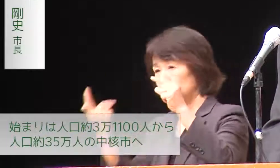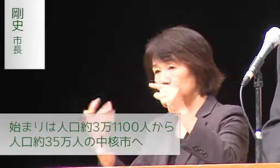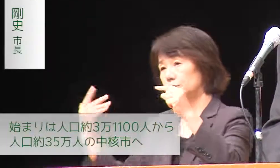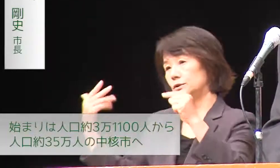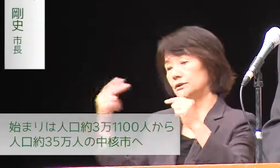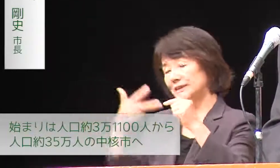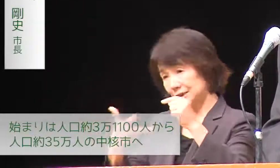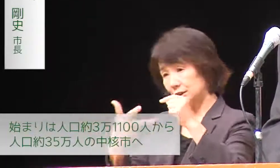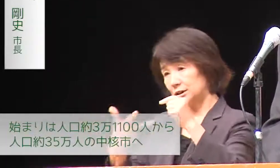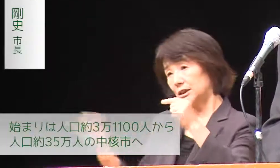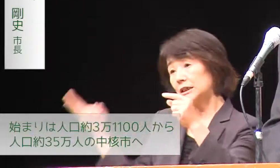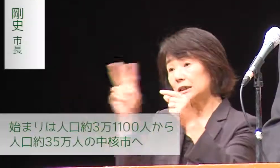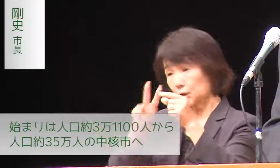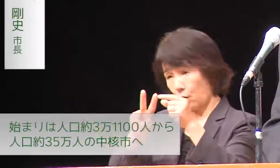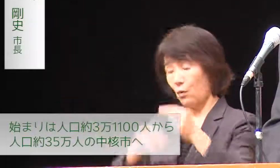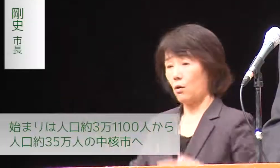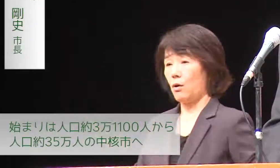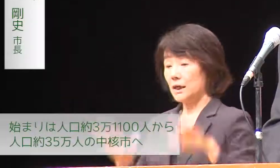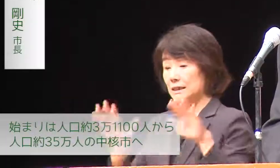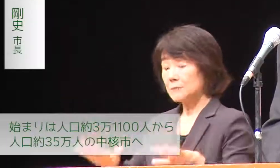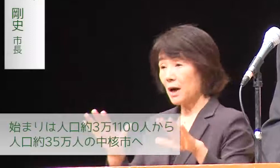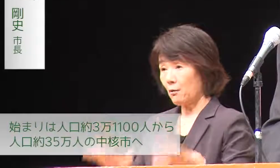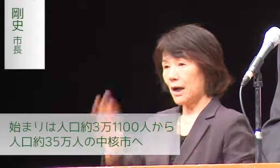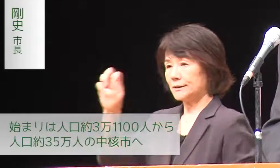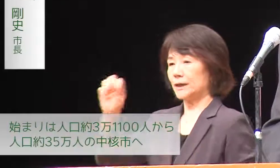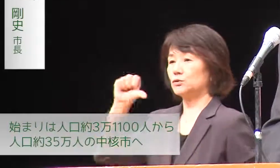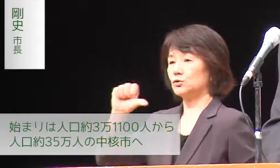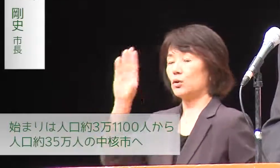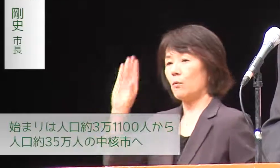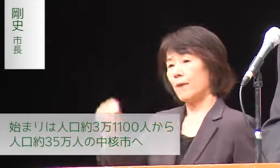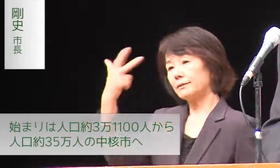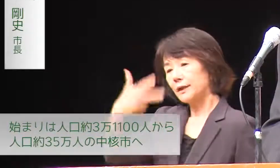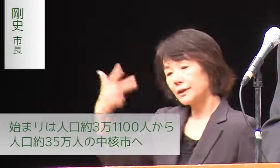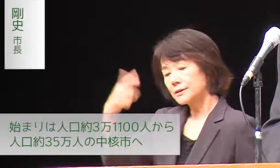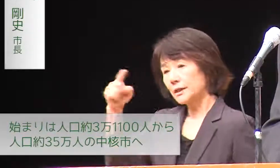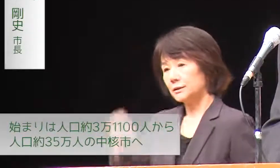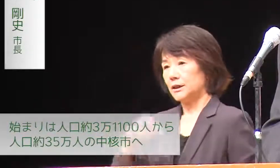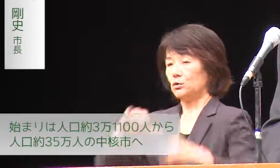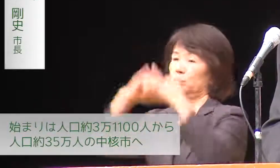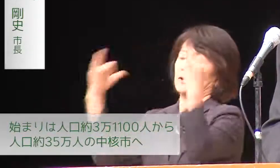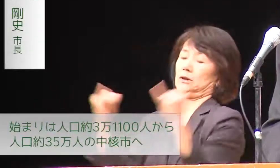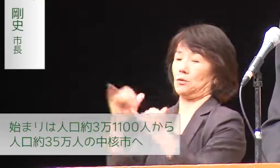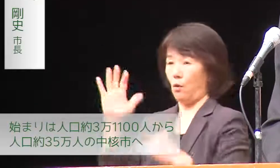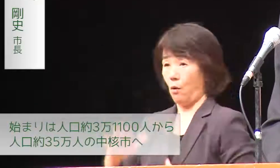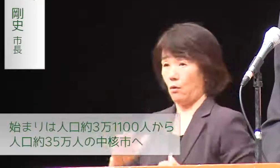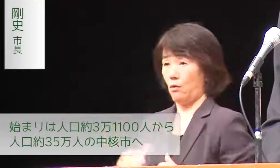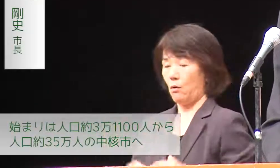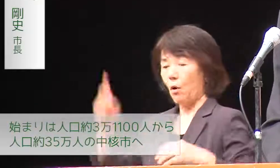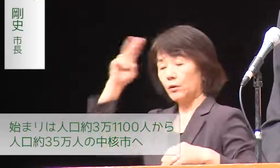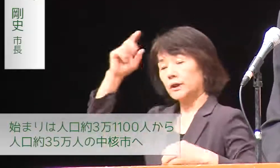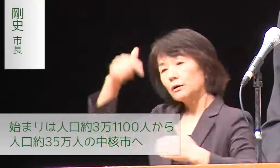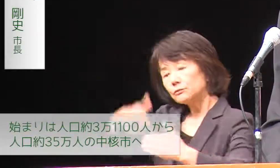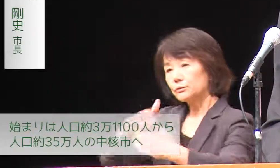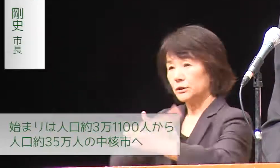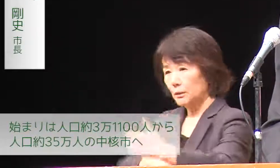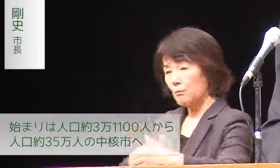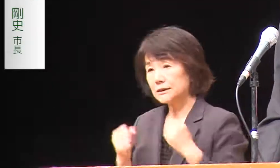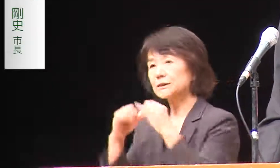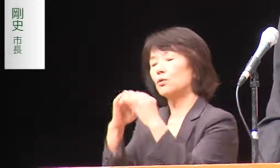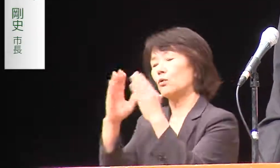し、現在35万7000人が暮らす府内有数の都市へと変貌を遂げ